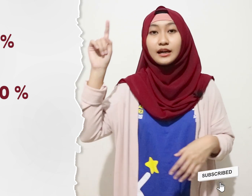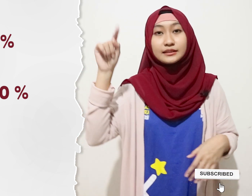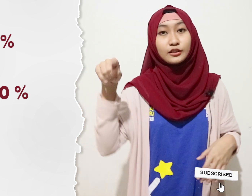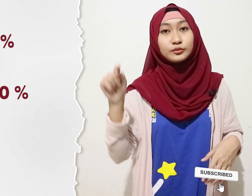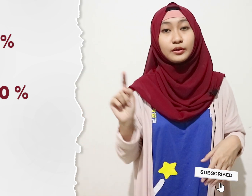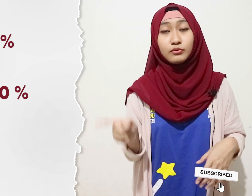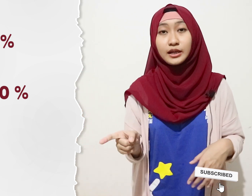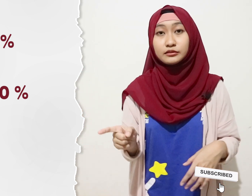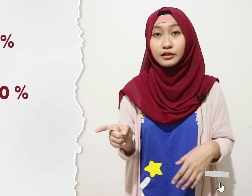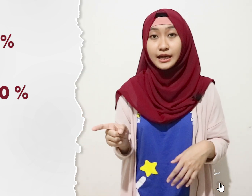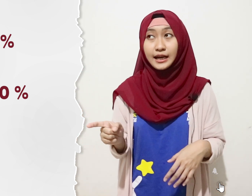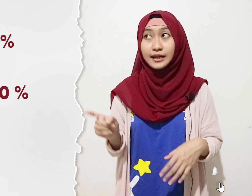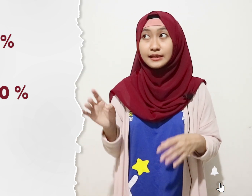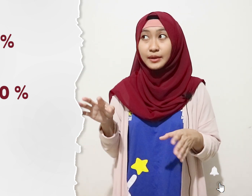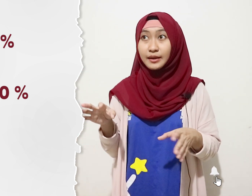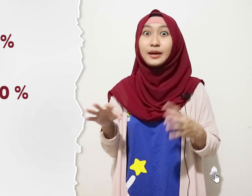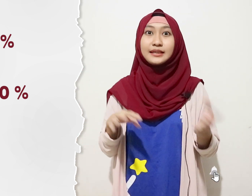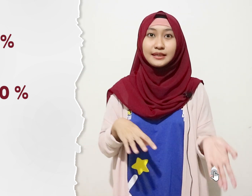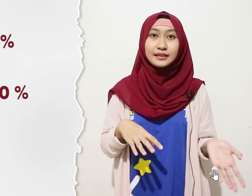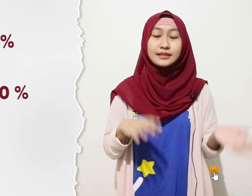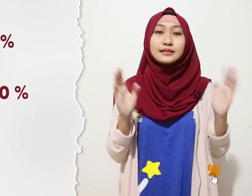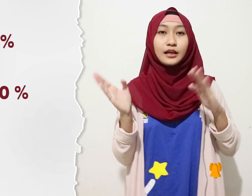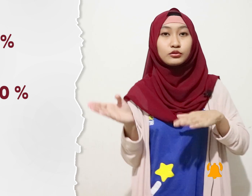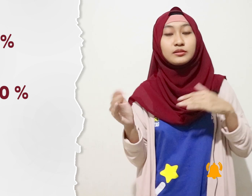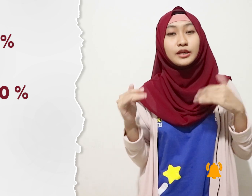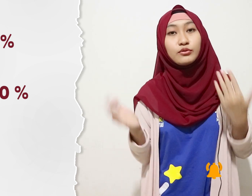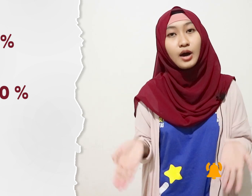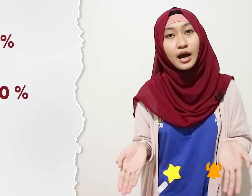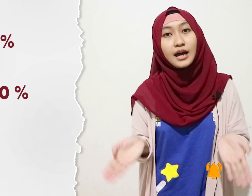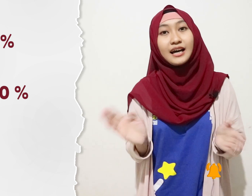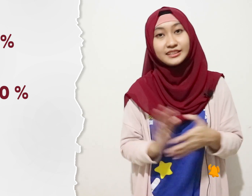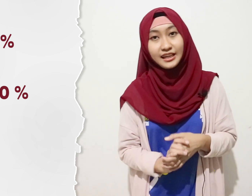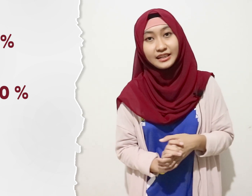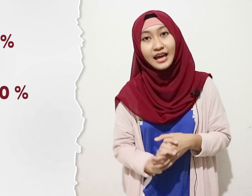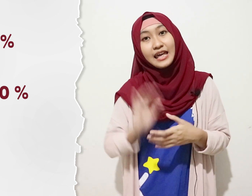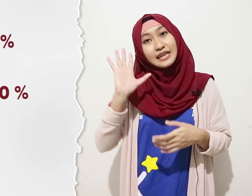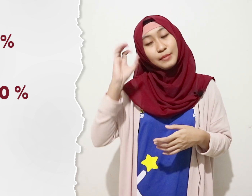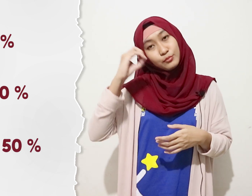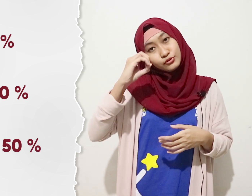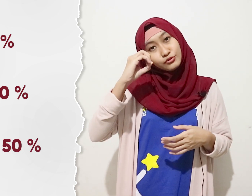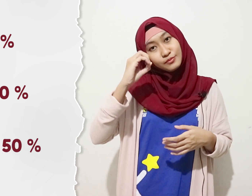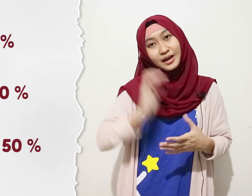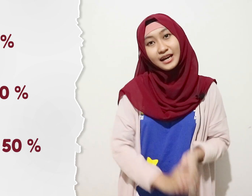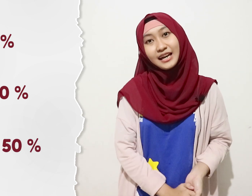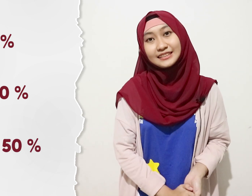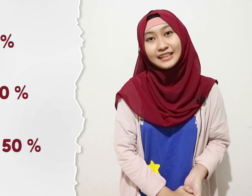karena 100/2 itu kan sama kayak bagi. Jadi 100 dibagi 2, hasilnya adalah 50. Maka hasilnya